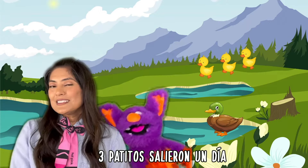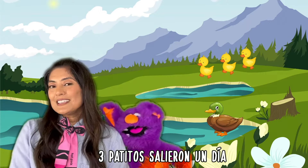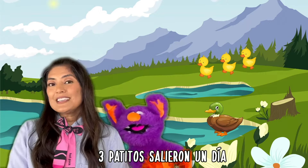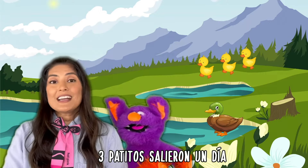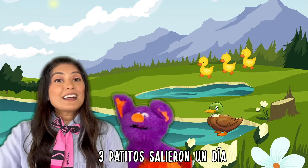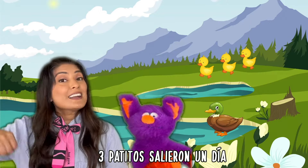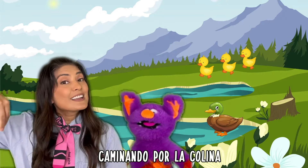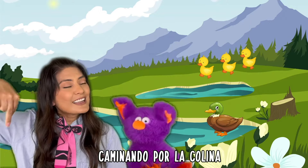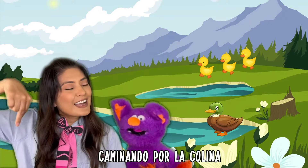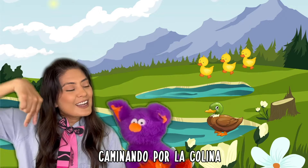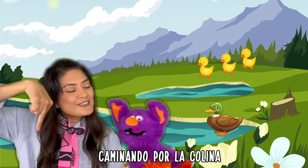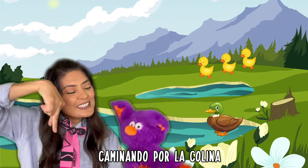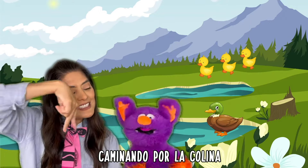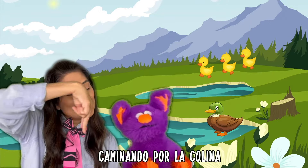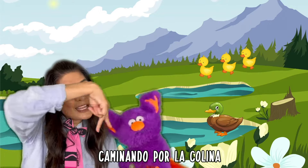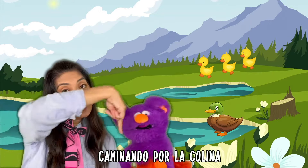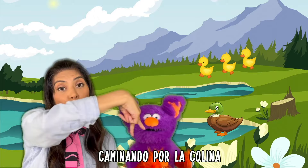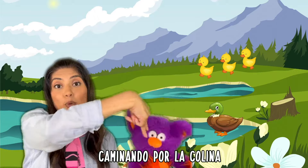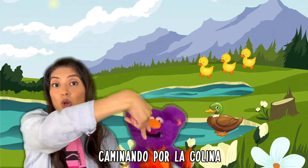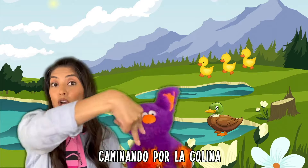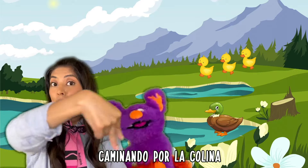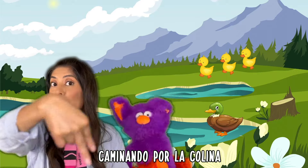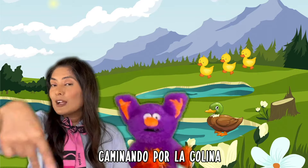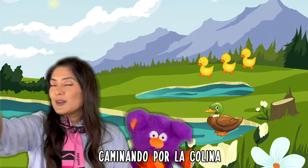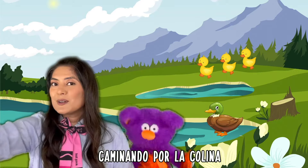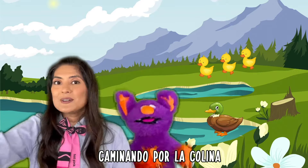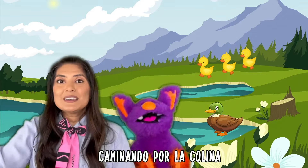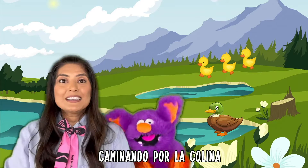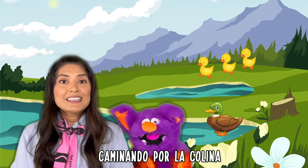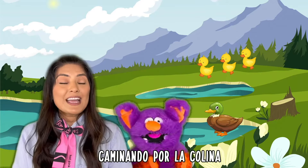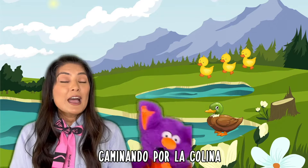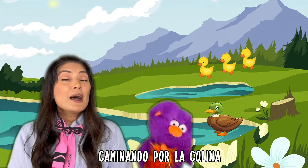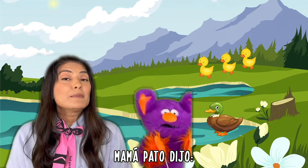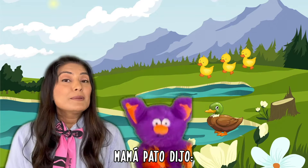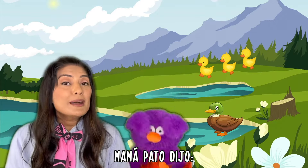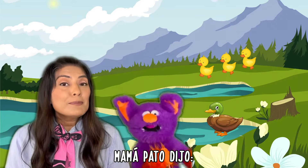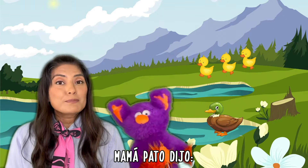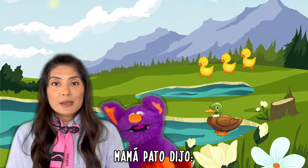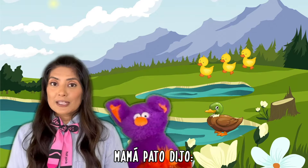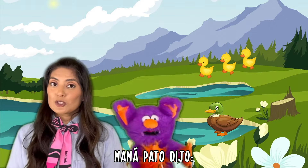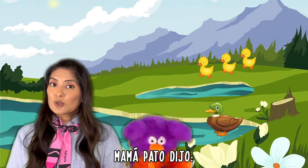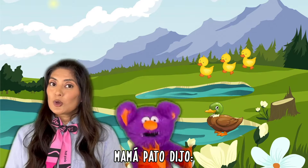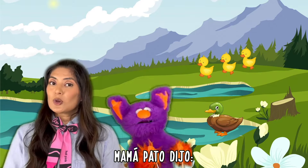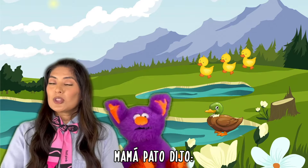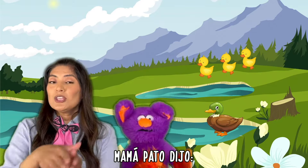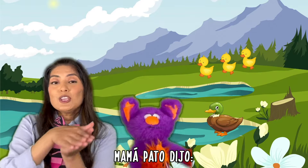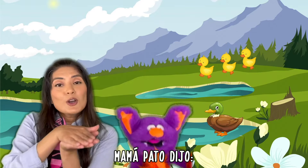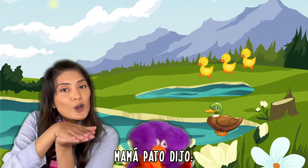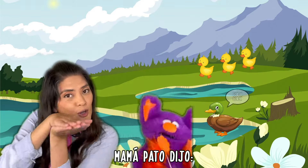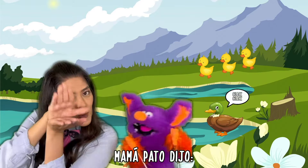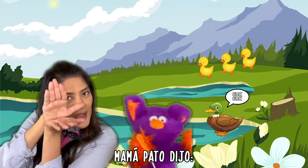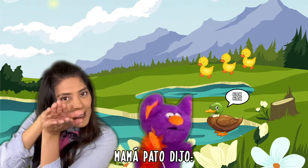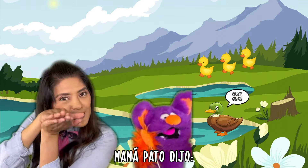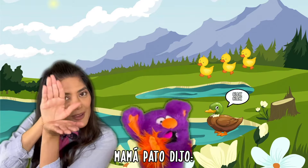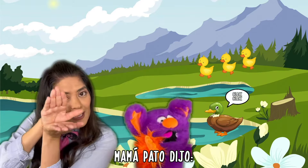día caminando por la colina. Mamá pato dijo cuac, cuac,